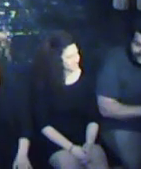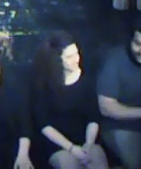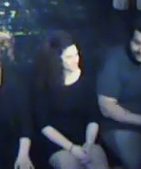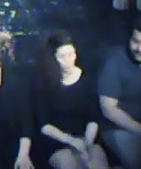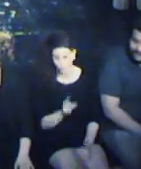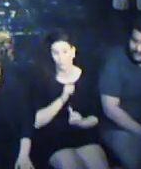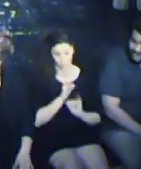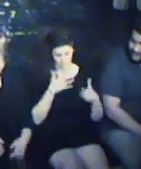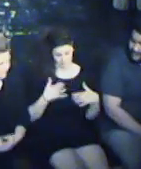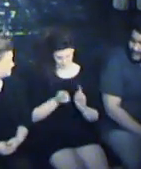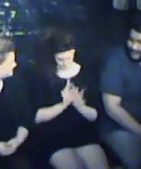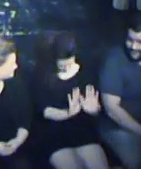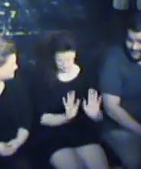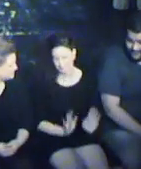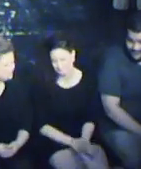Momento que la están vistiendo.